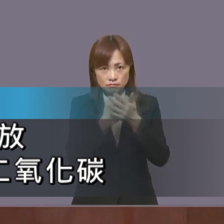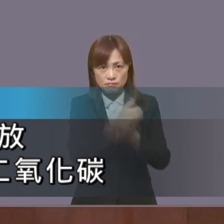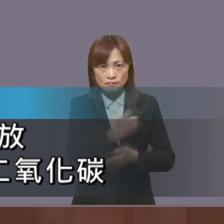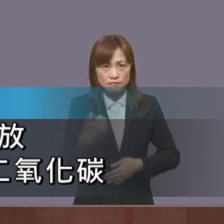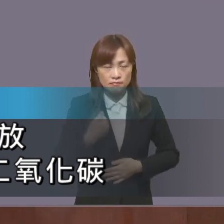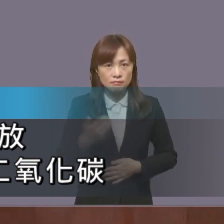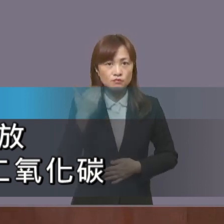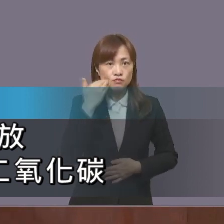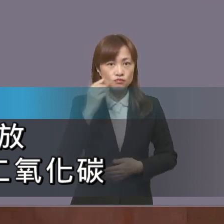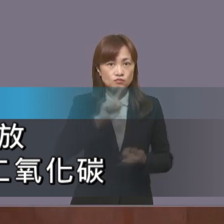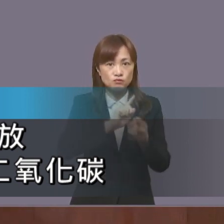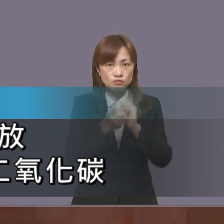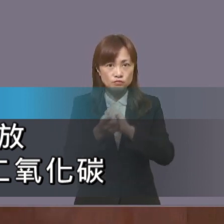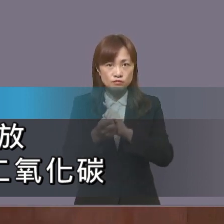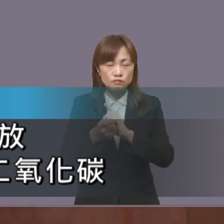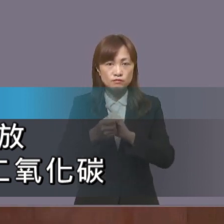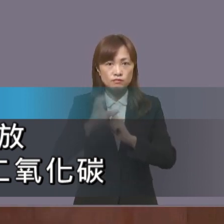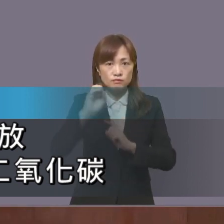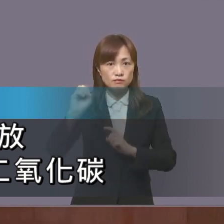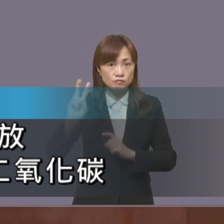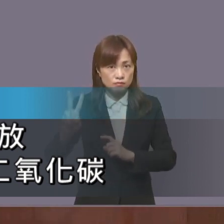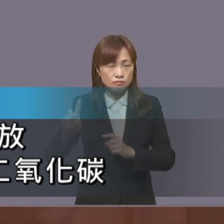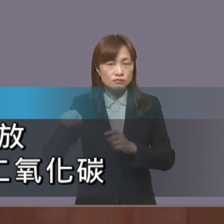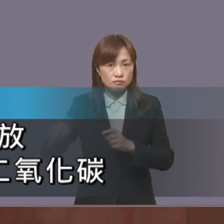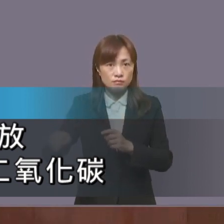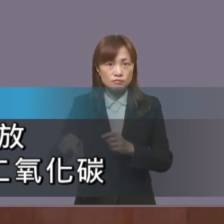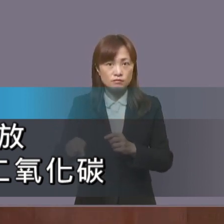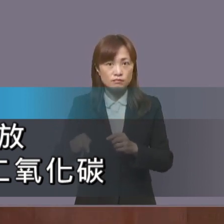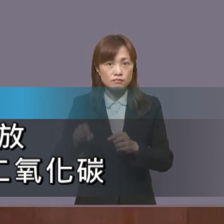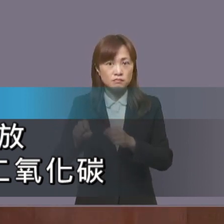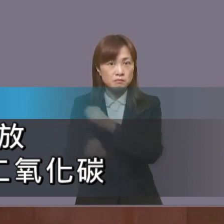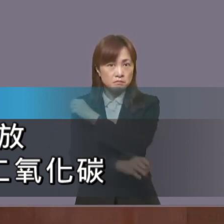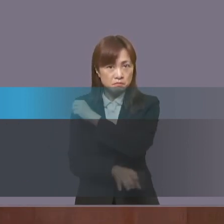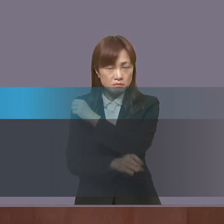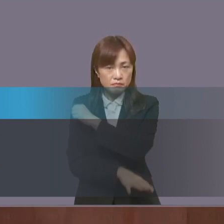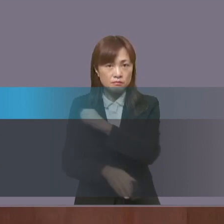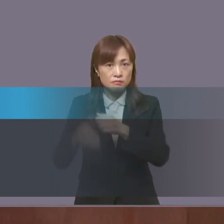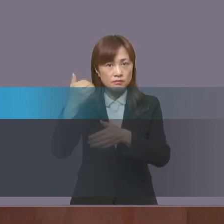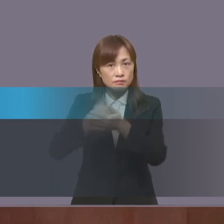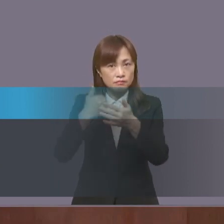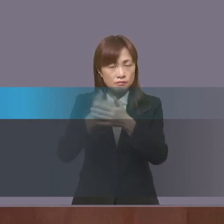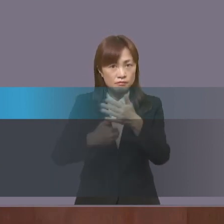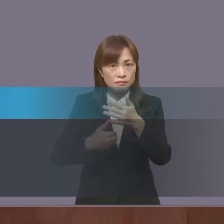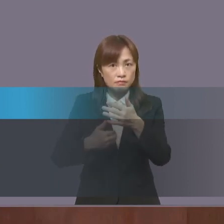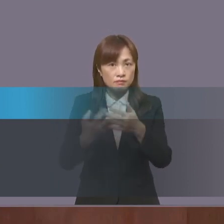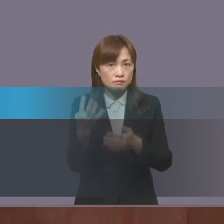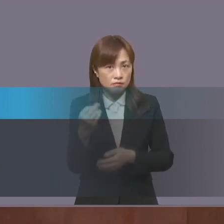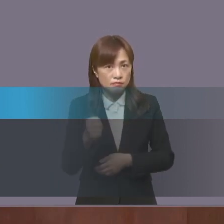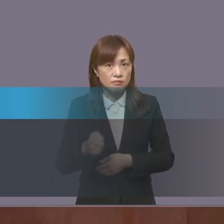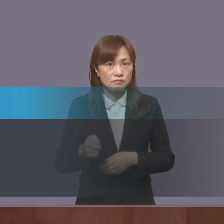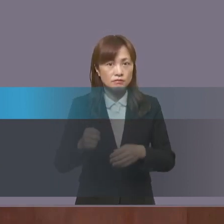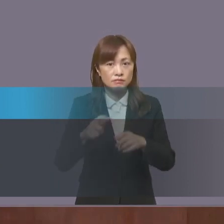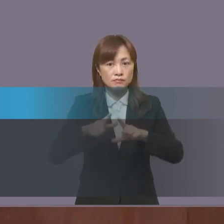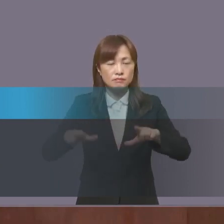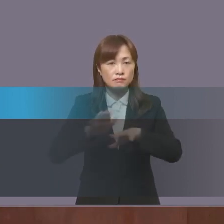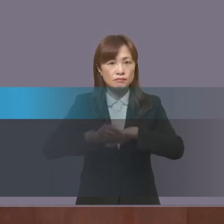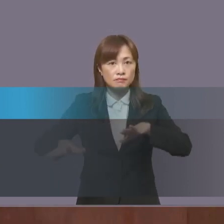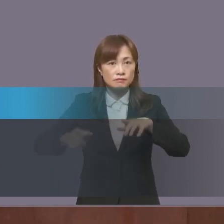放，我们可以每年减少4.1万吨的二氧化碳，相当于111个大安森林公的吸收